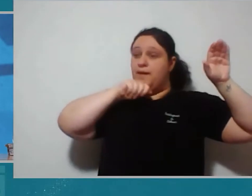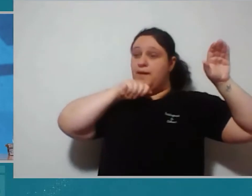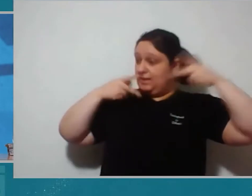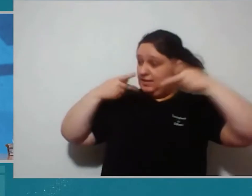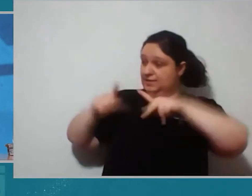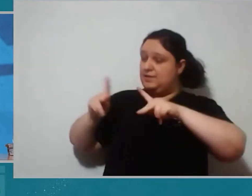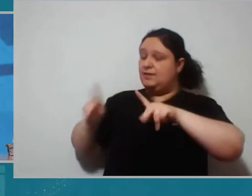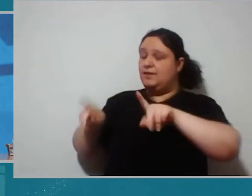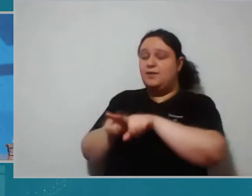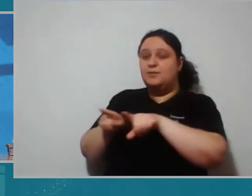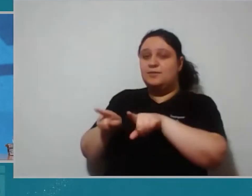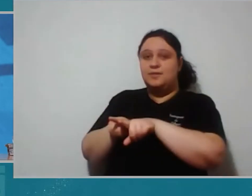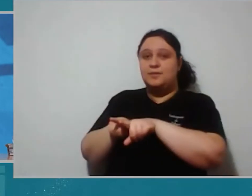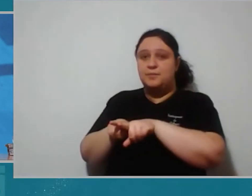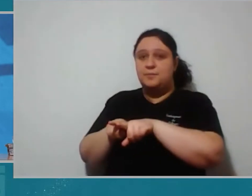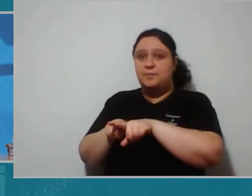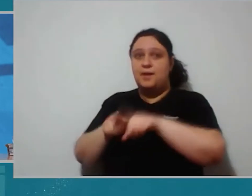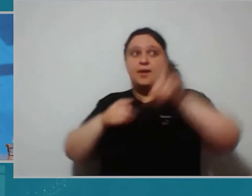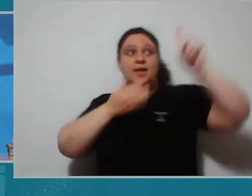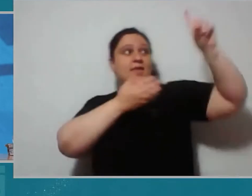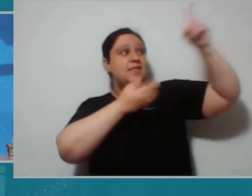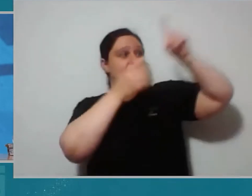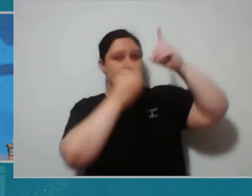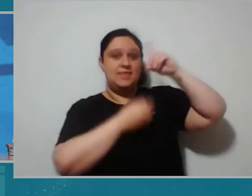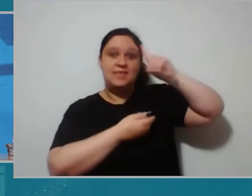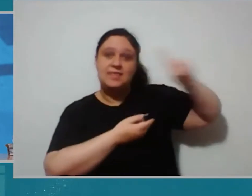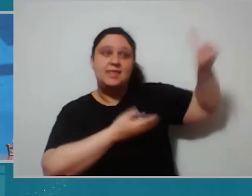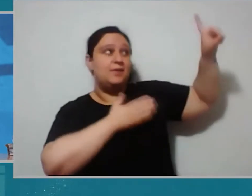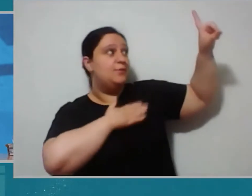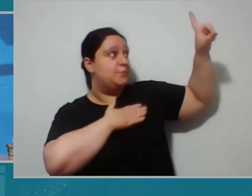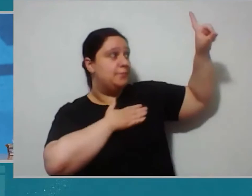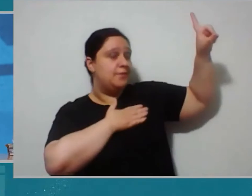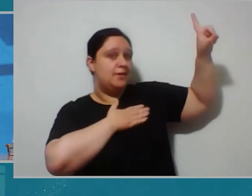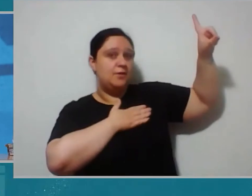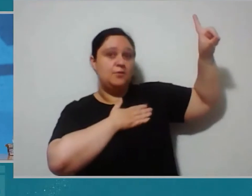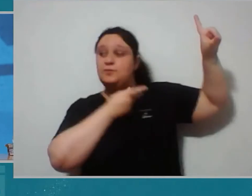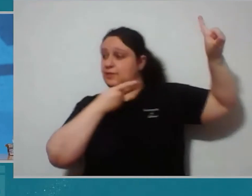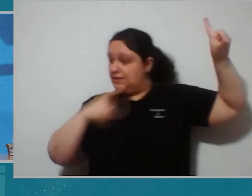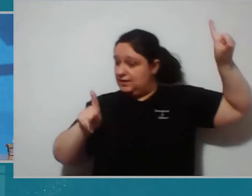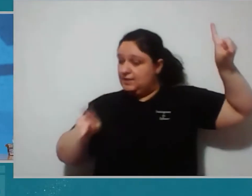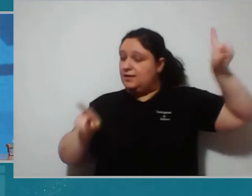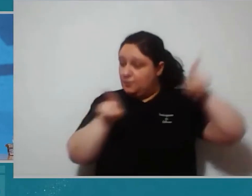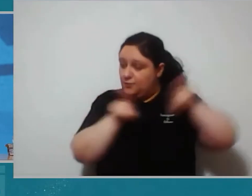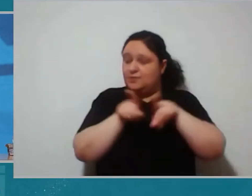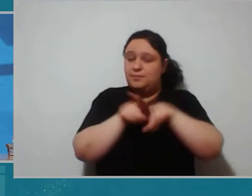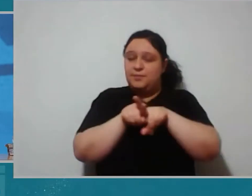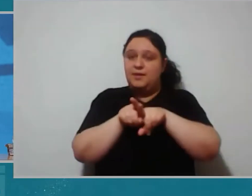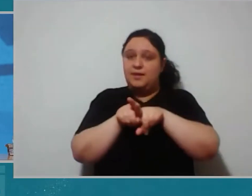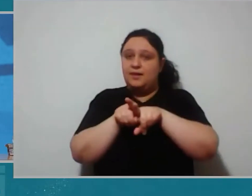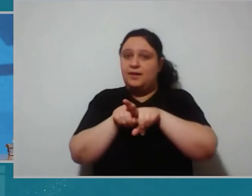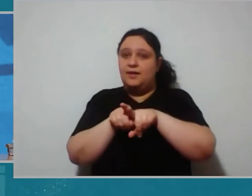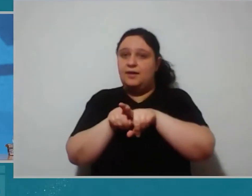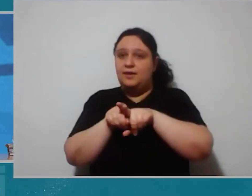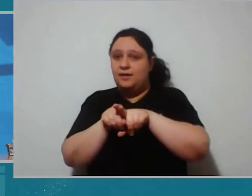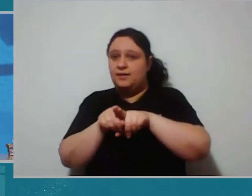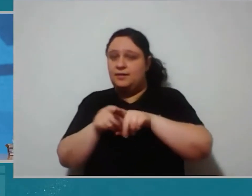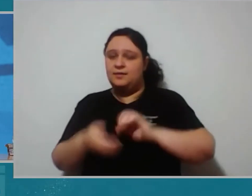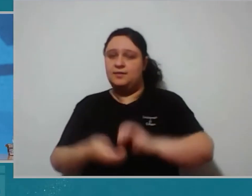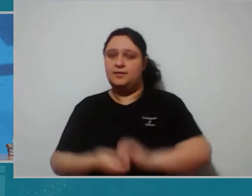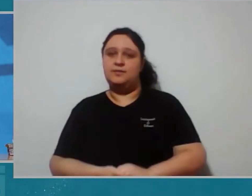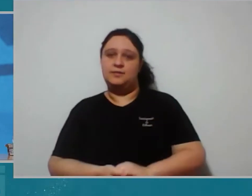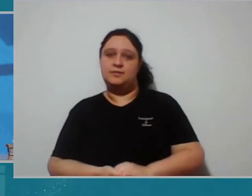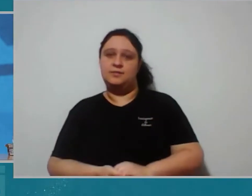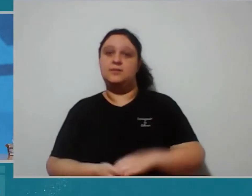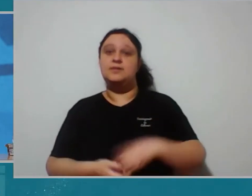Para meu Deus e vosso Deus. E depois em versículo